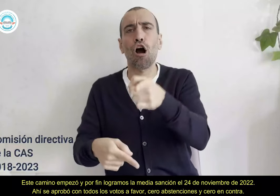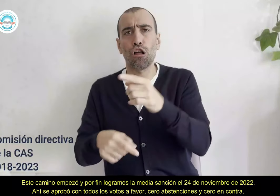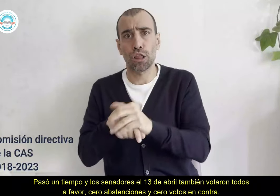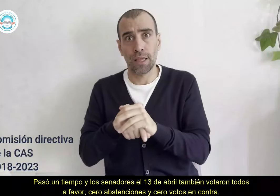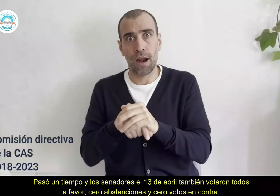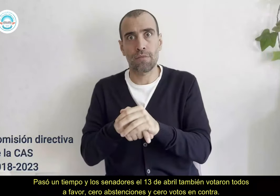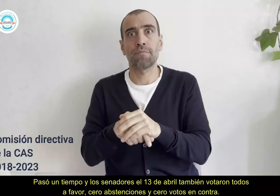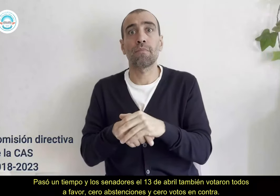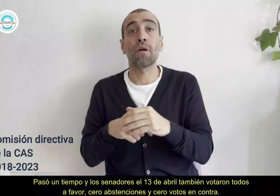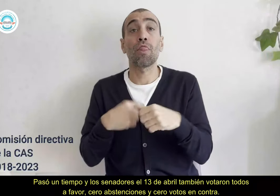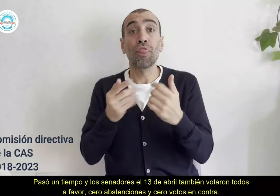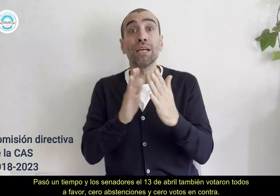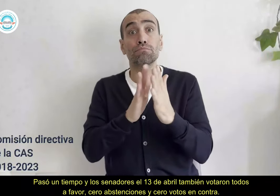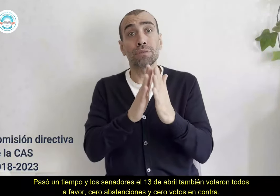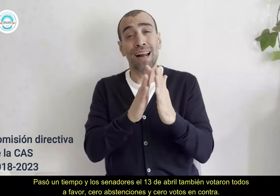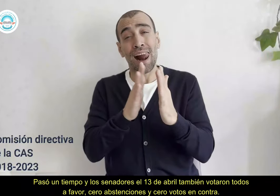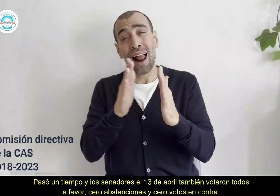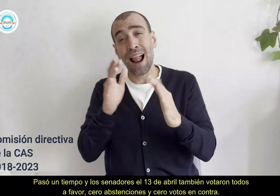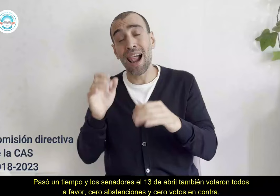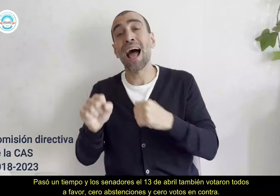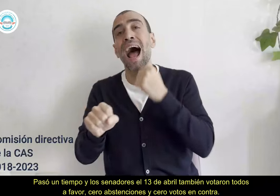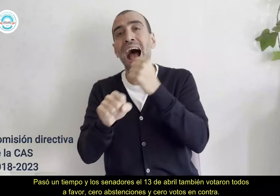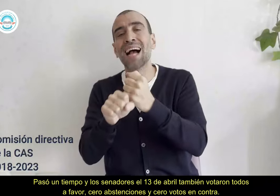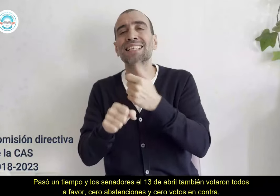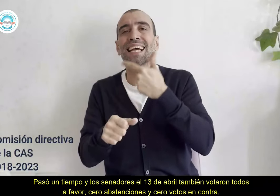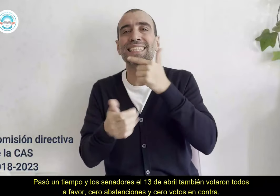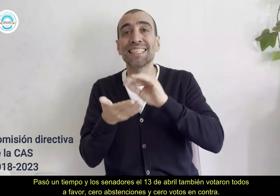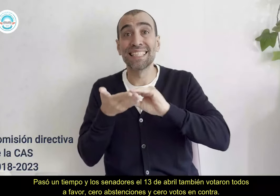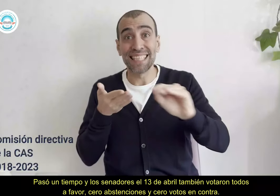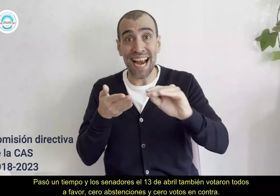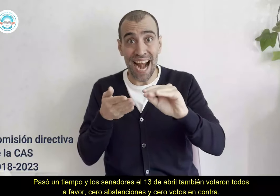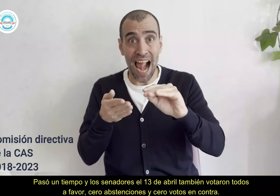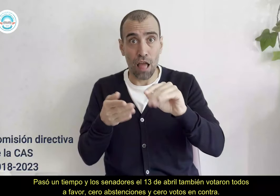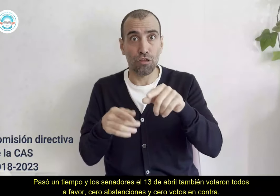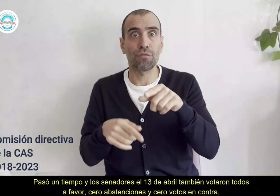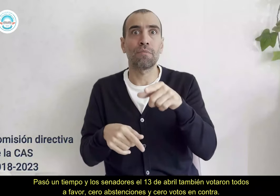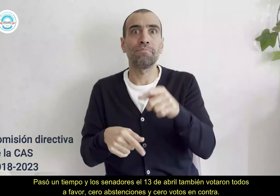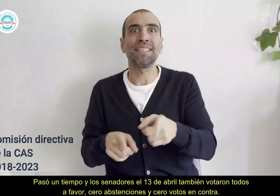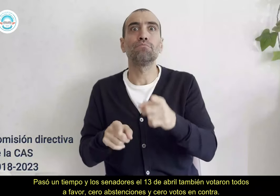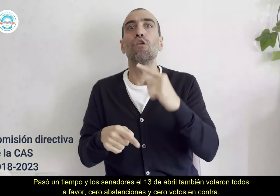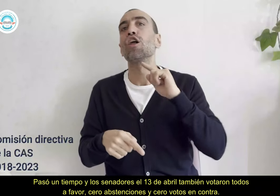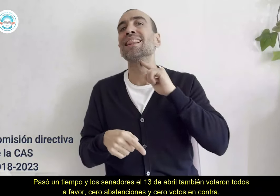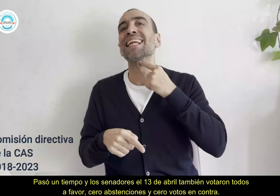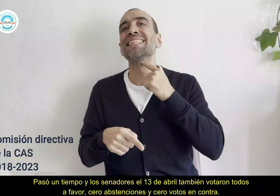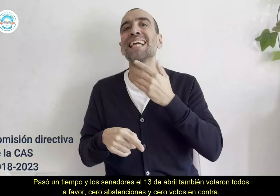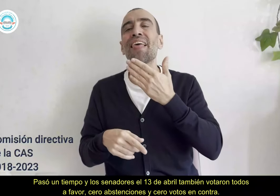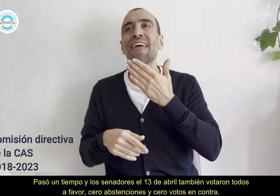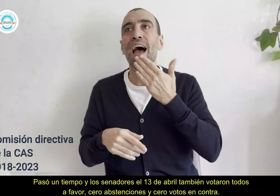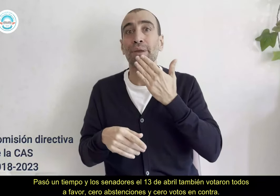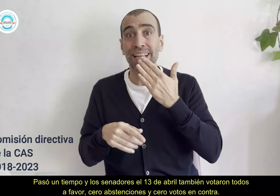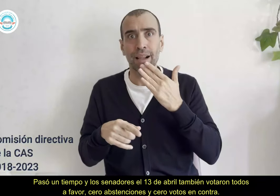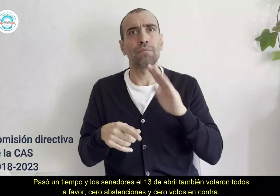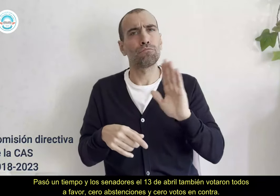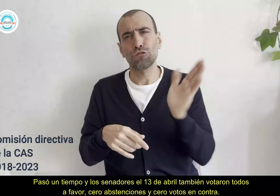y 0 en contra. Pasó un tiempo y los senadores, el 13 de abril,